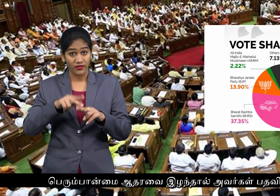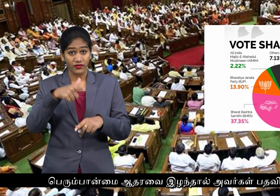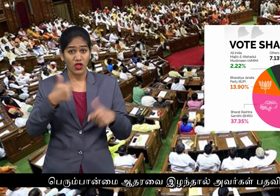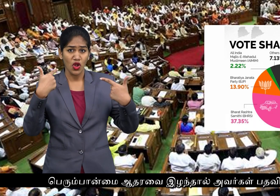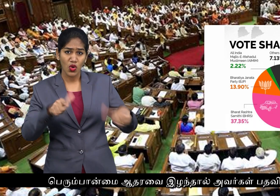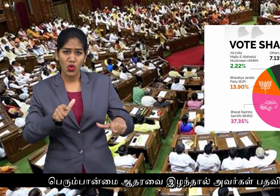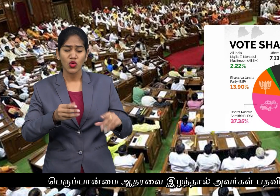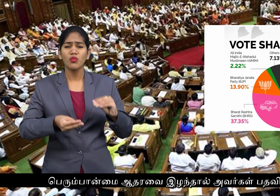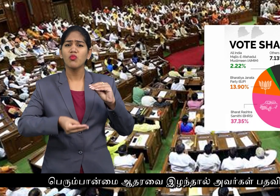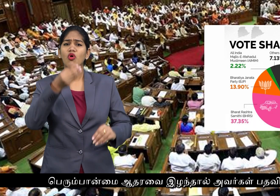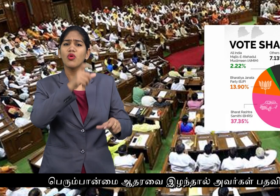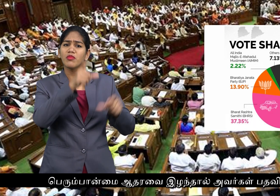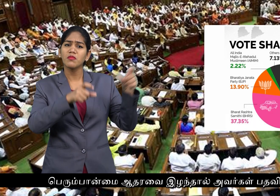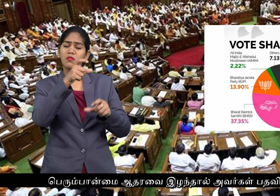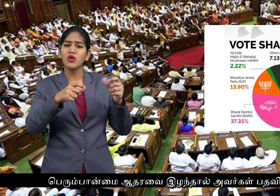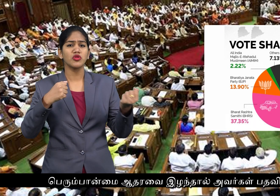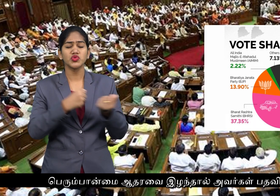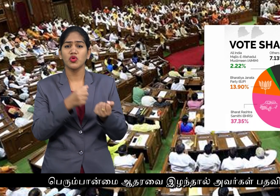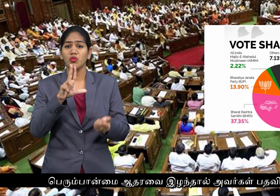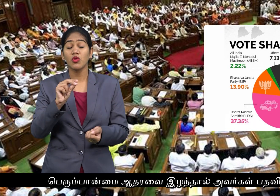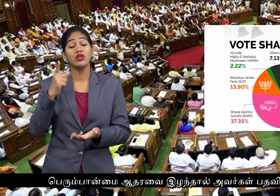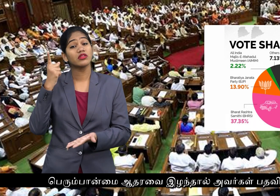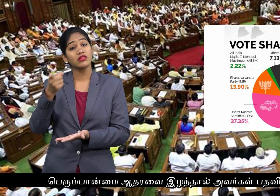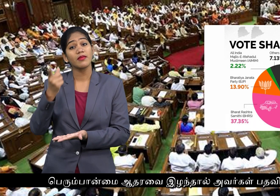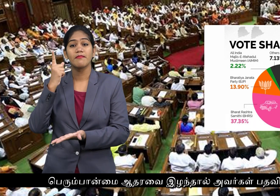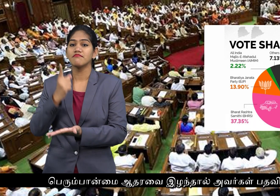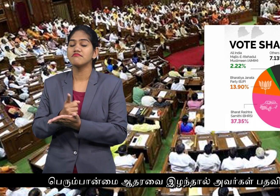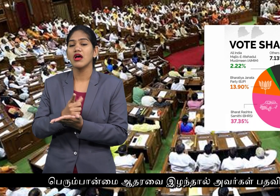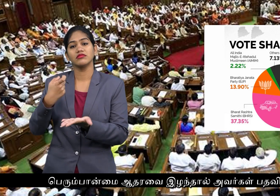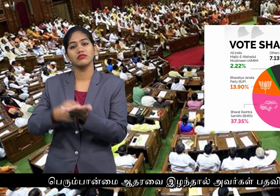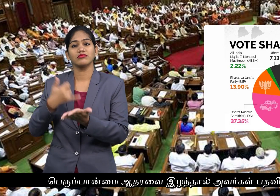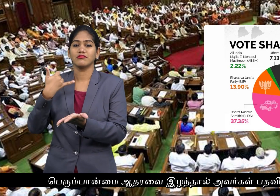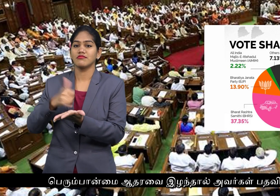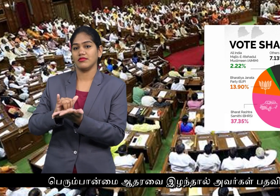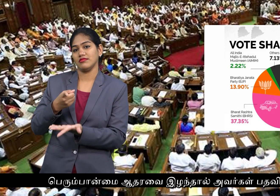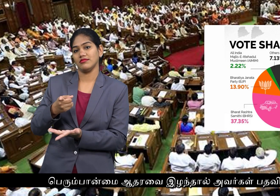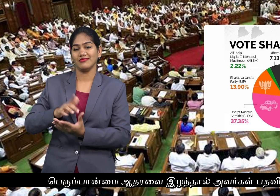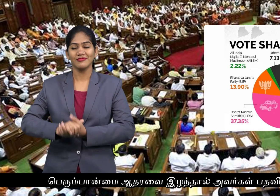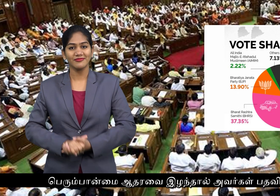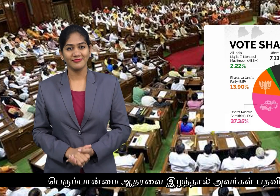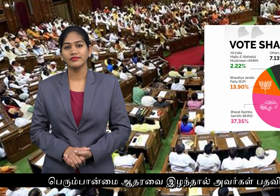பெரும்பான்மை ஆதரவை இழந்தால் அவர்கள் பதவி விலக வேண்டும்.